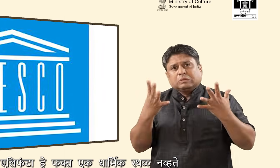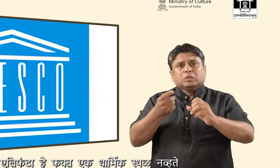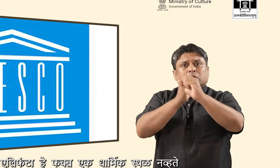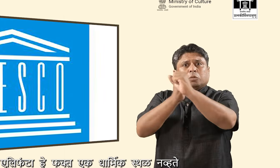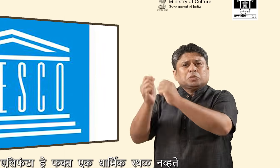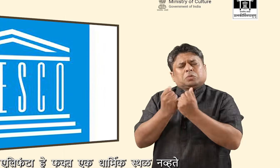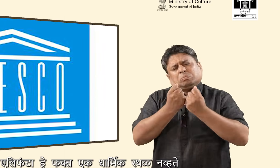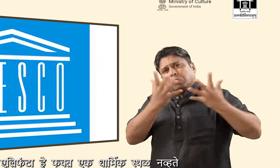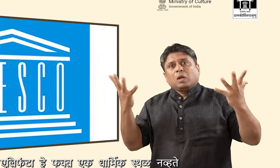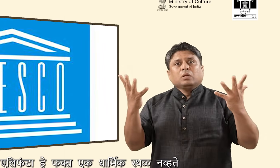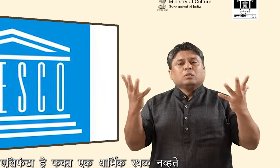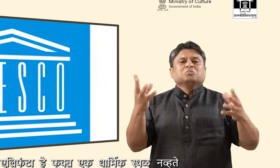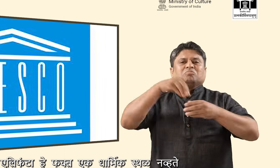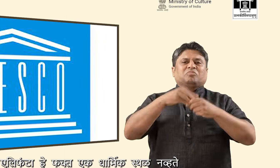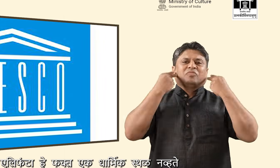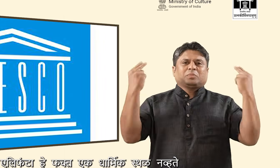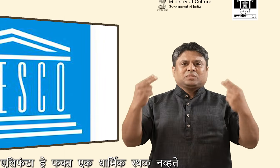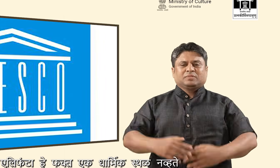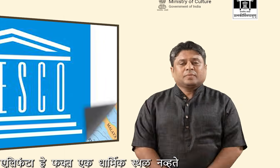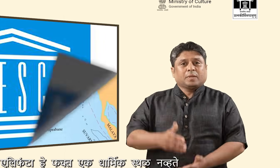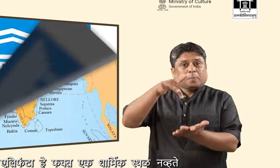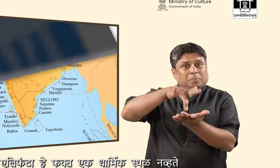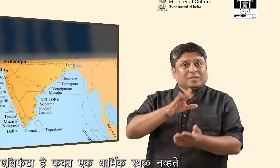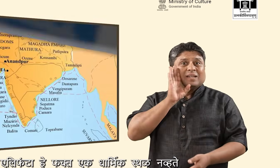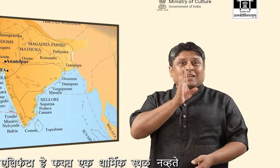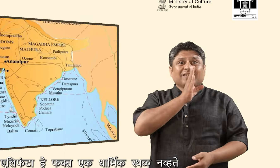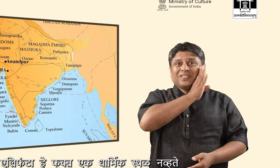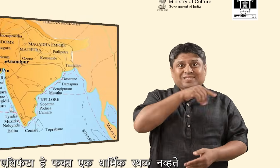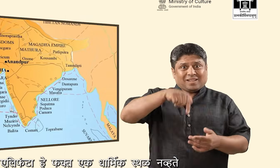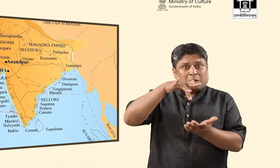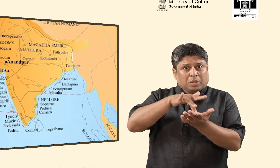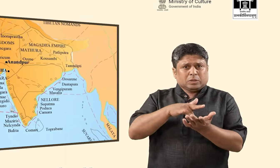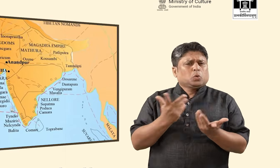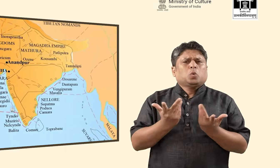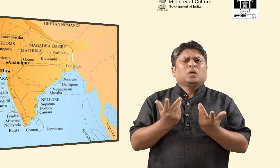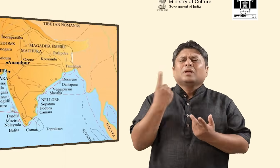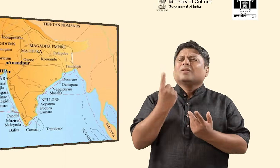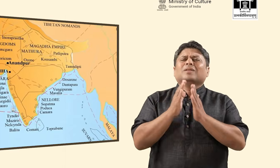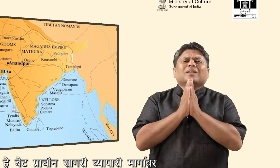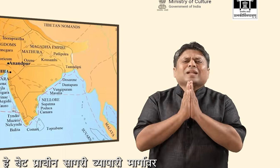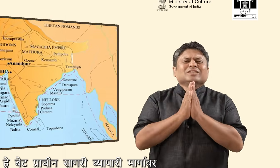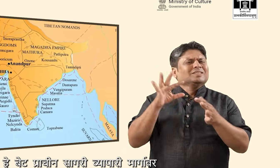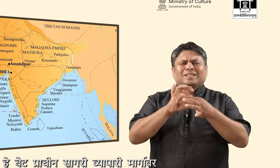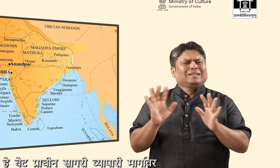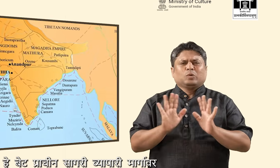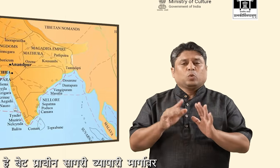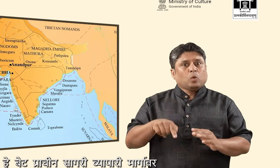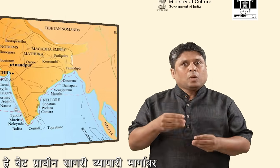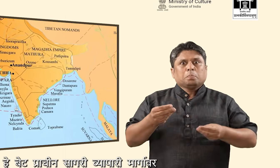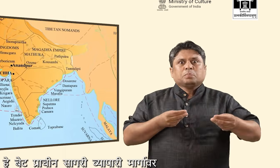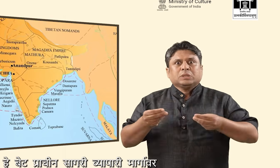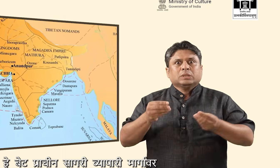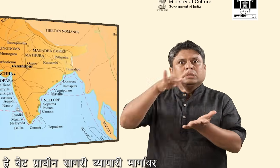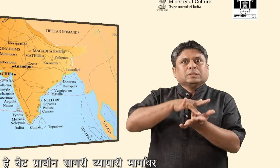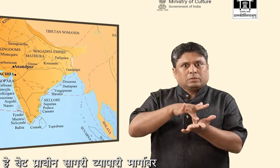पण एलिफंटा हे फक्त एक धार्मिक स्थळ नव्हते, तर व्यापाराचे सुद्धा एक महत्त्वपूर्ण केंद्र होते. हे बेट